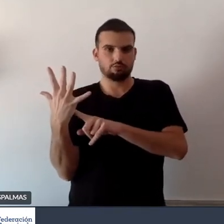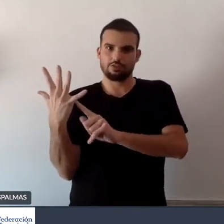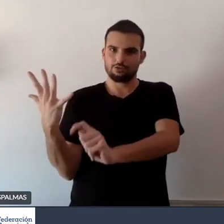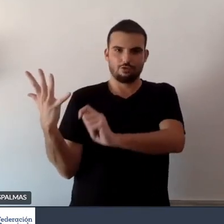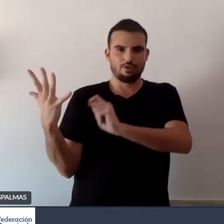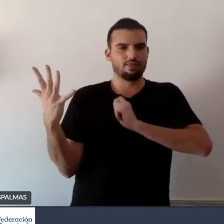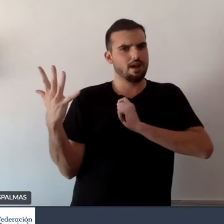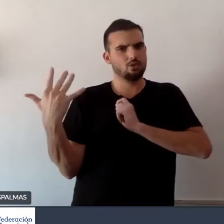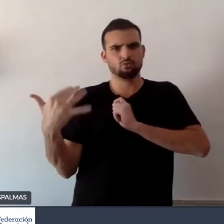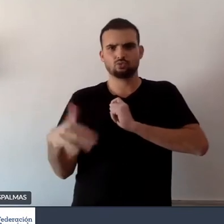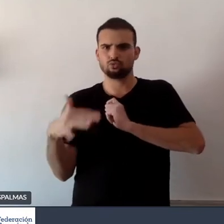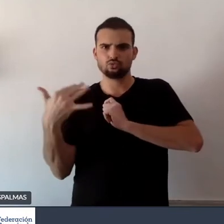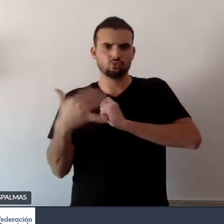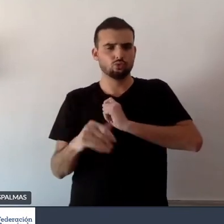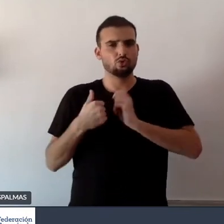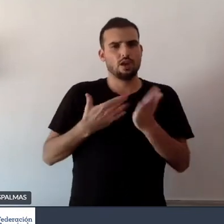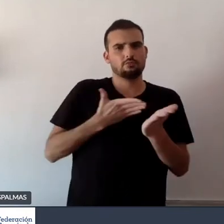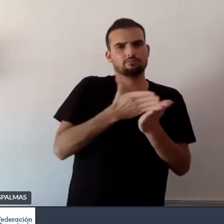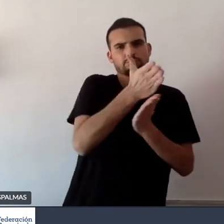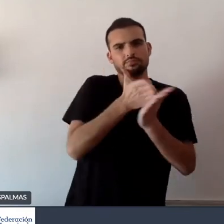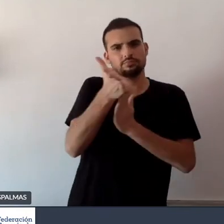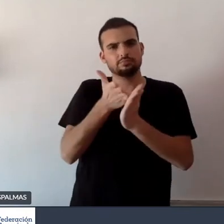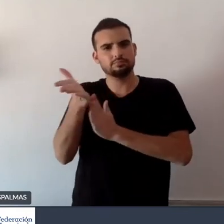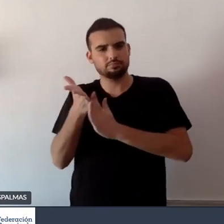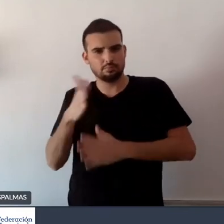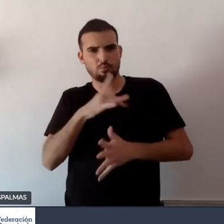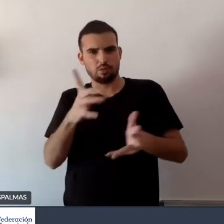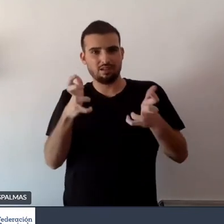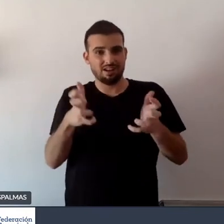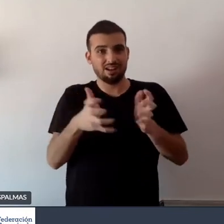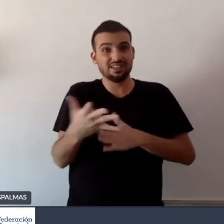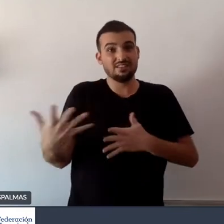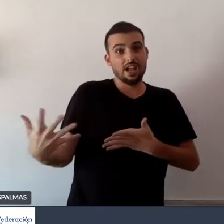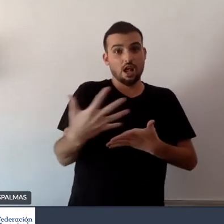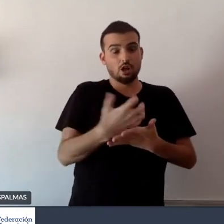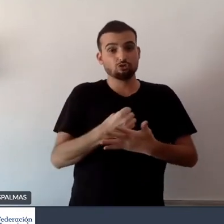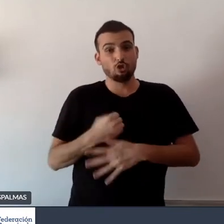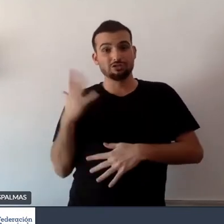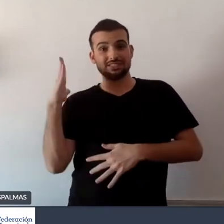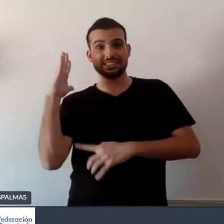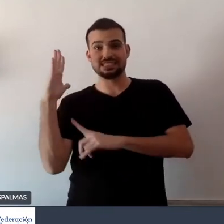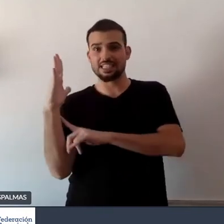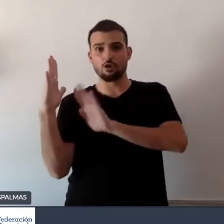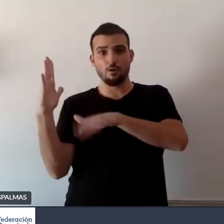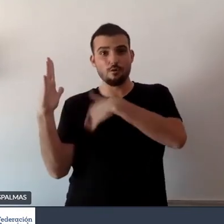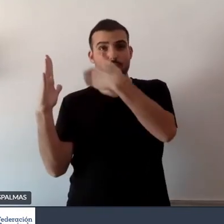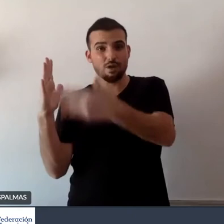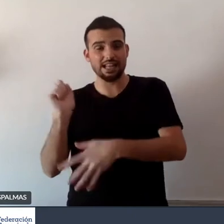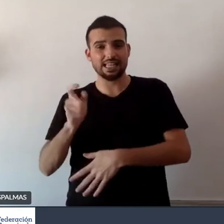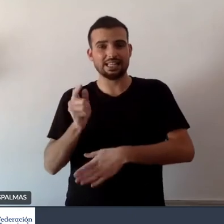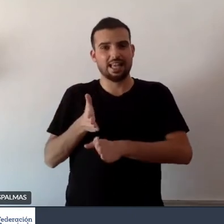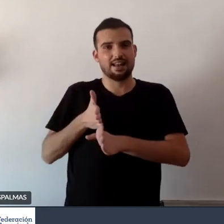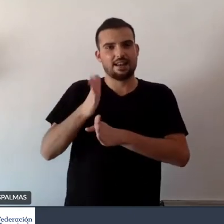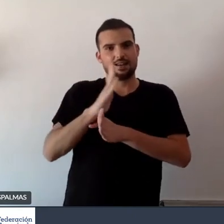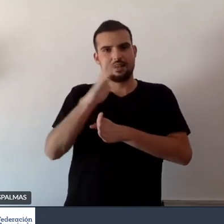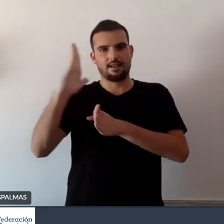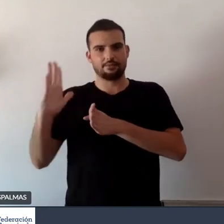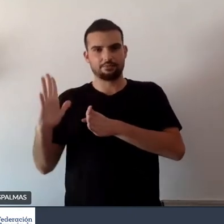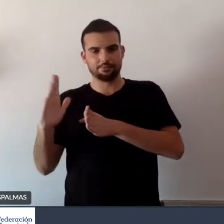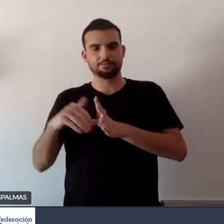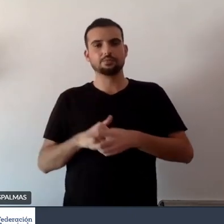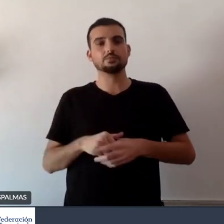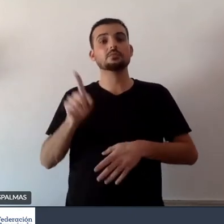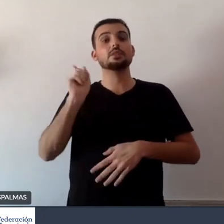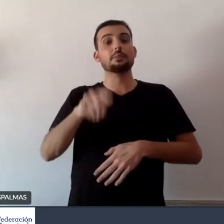proporcionará multitud de opciones, aunque eso no significa que los cinco jugadores estén siempre fuera de la línea de tres puntos. En el juego sin